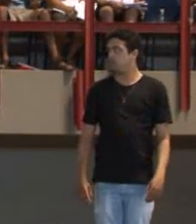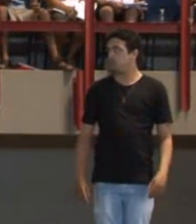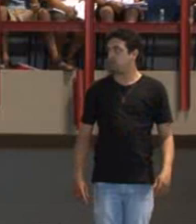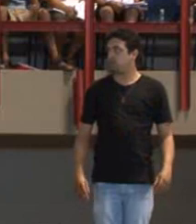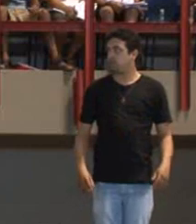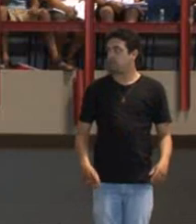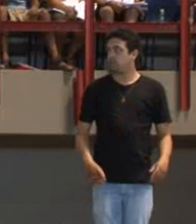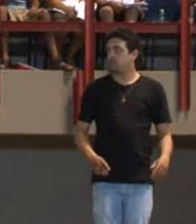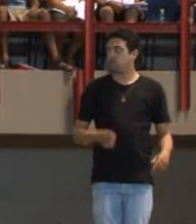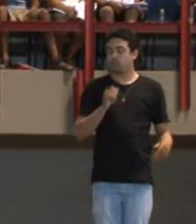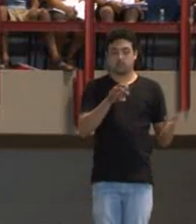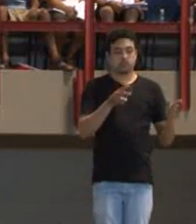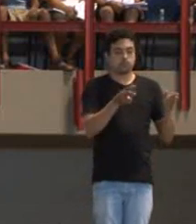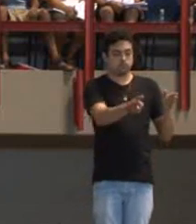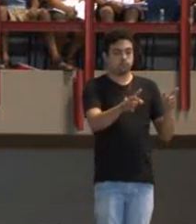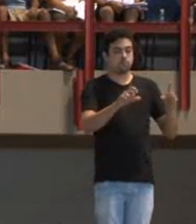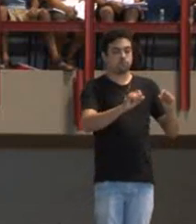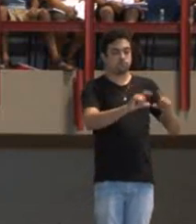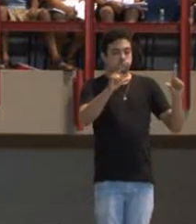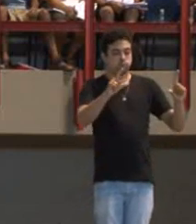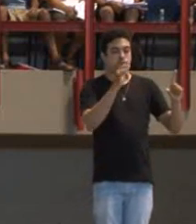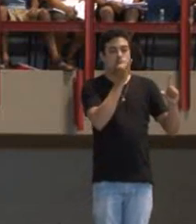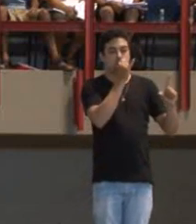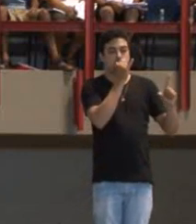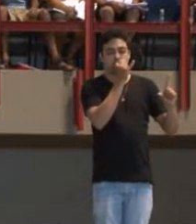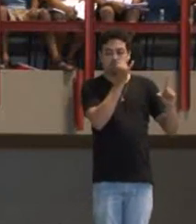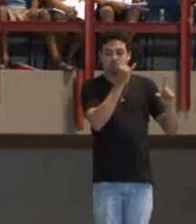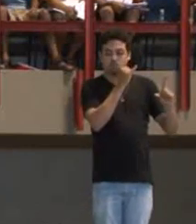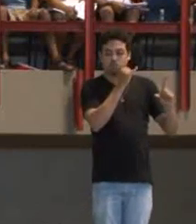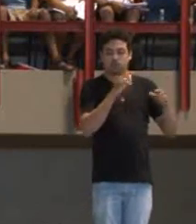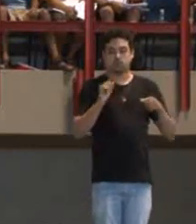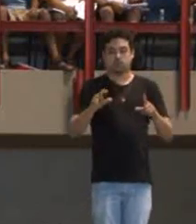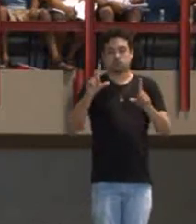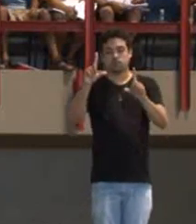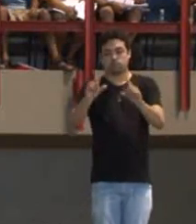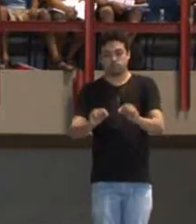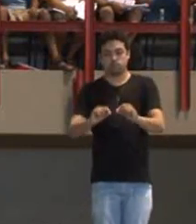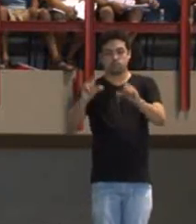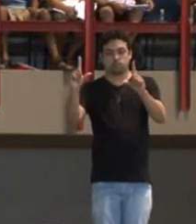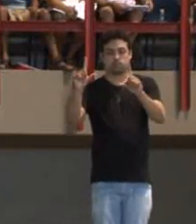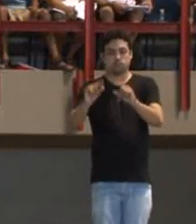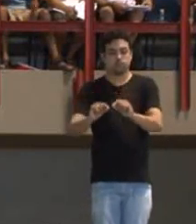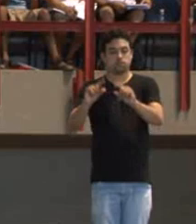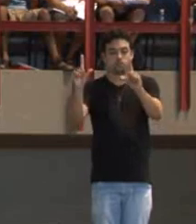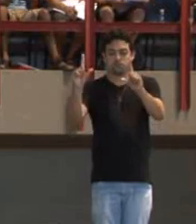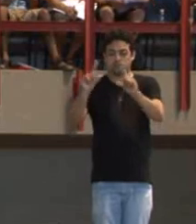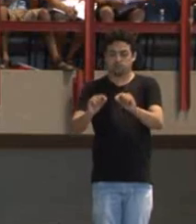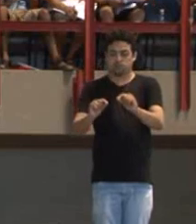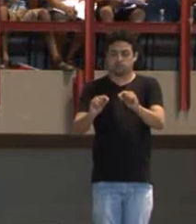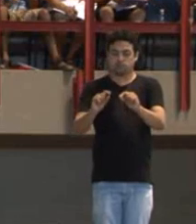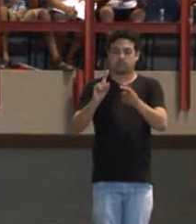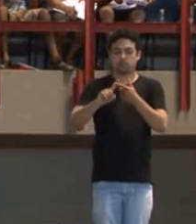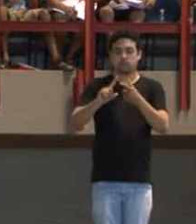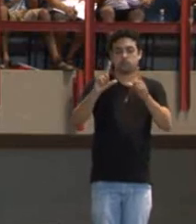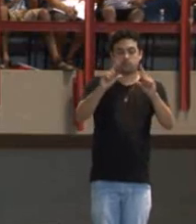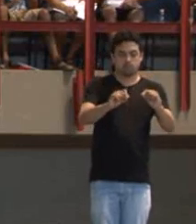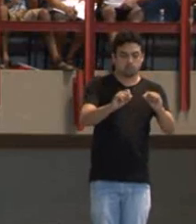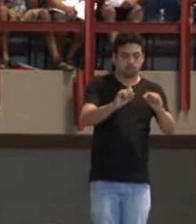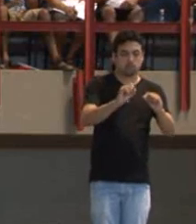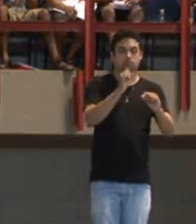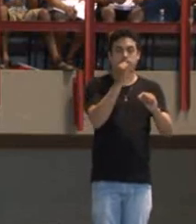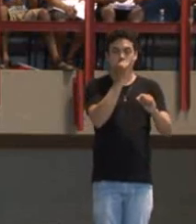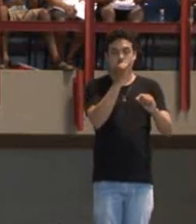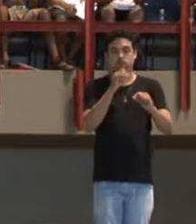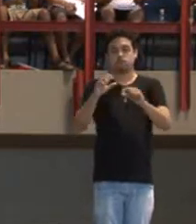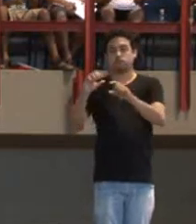Se ele fica ligado, ele está ligado o tempo todo. Se eu fico ligando e desligando, ele fica gastando e não gastando, gastando